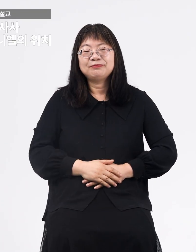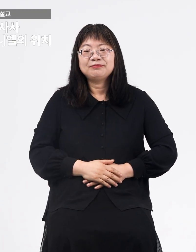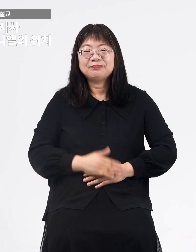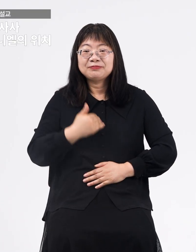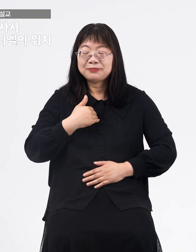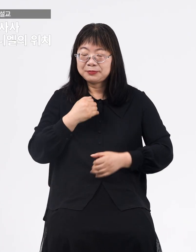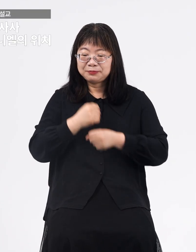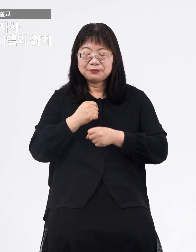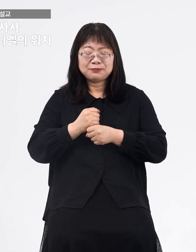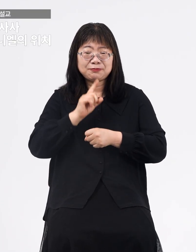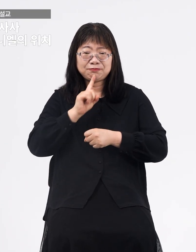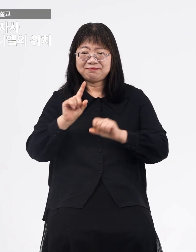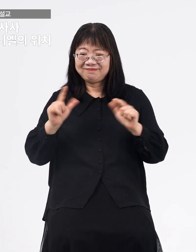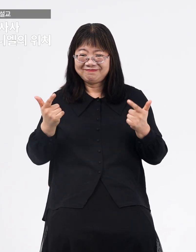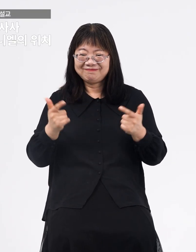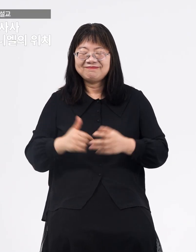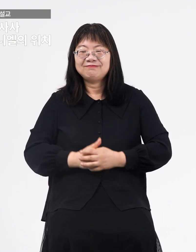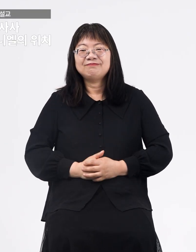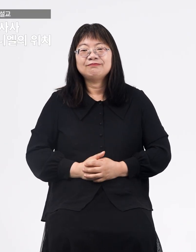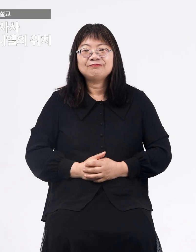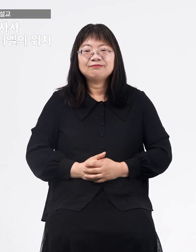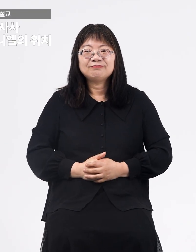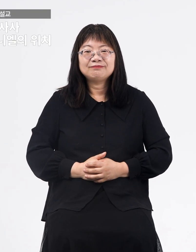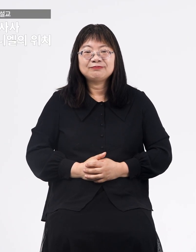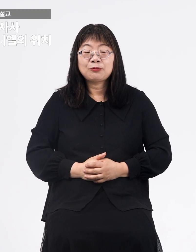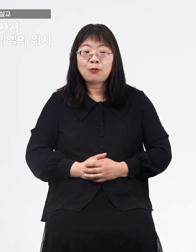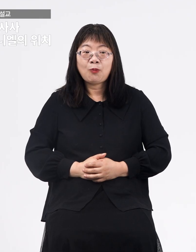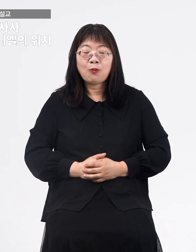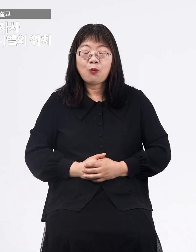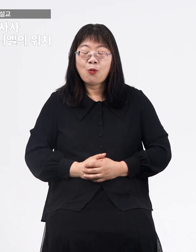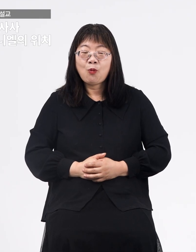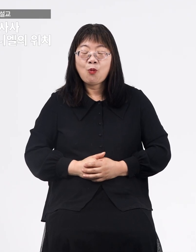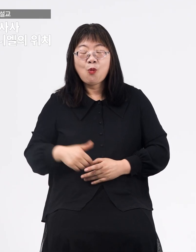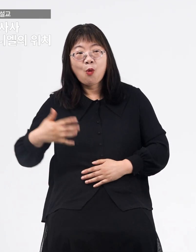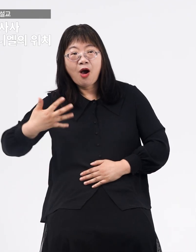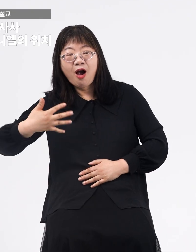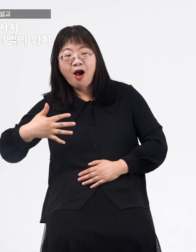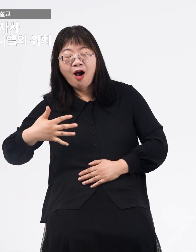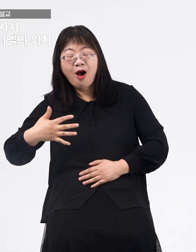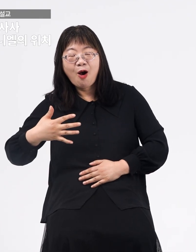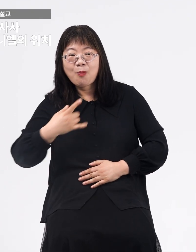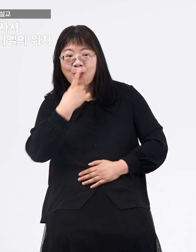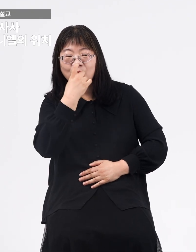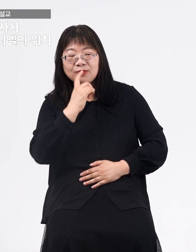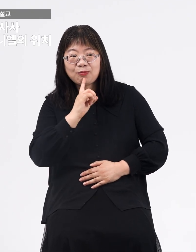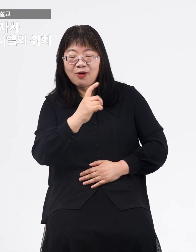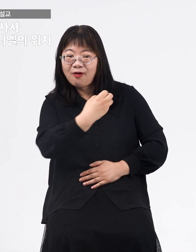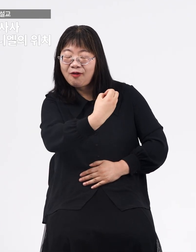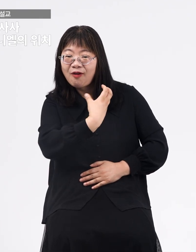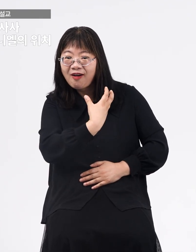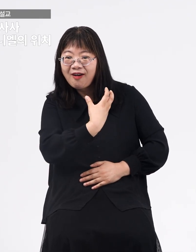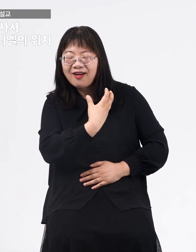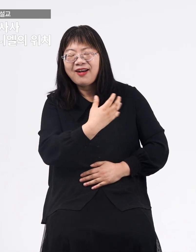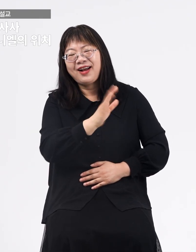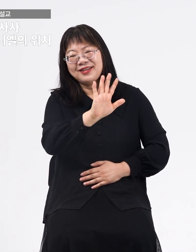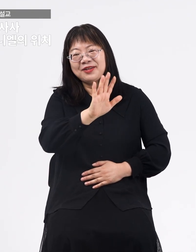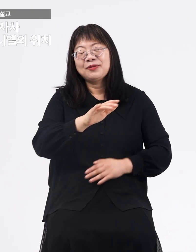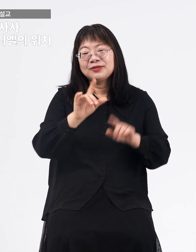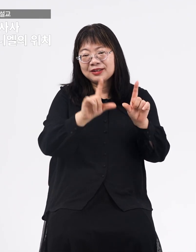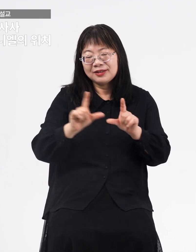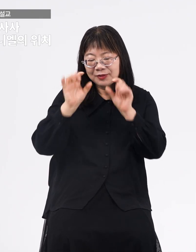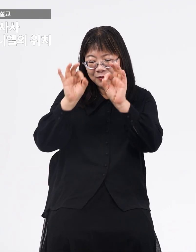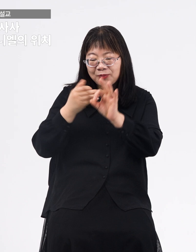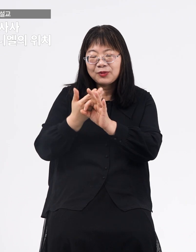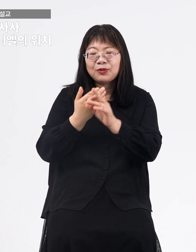제가 만든 말은 아니에요. 저런 신통한 얘기를 하시나? 정말 살다 보면 막 두